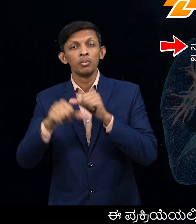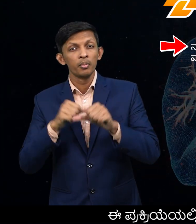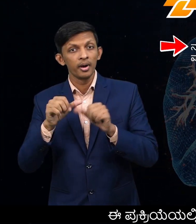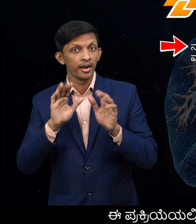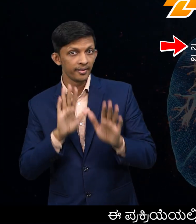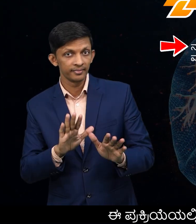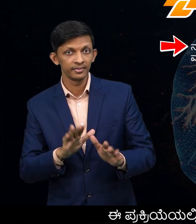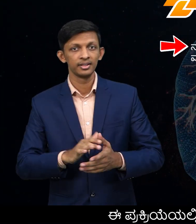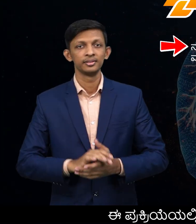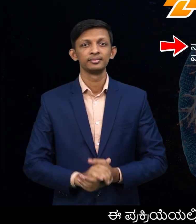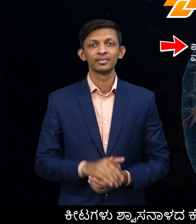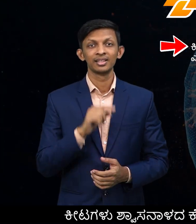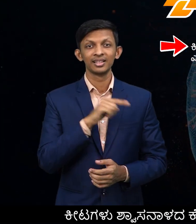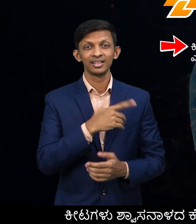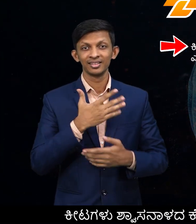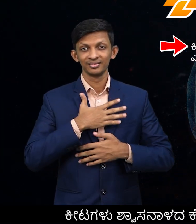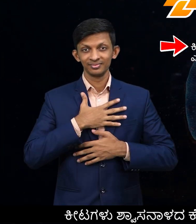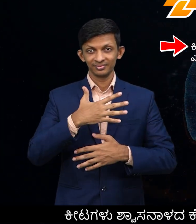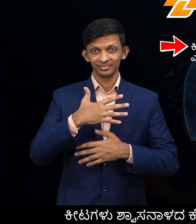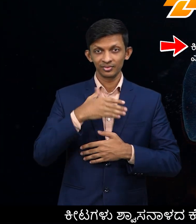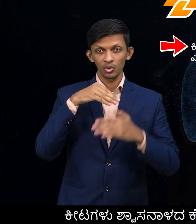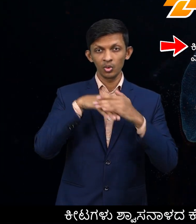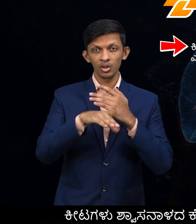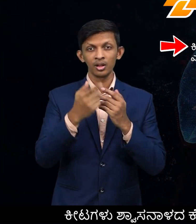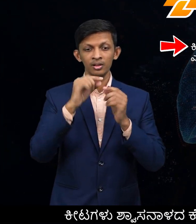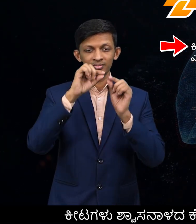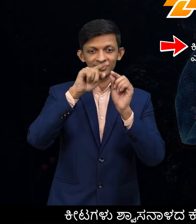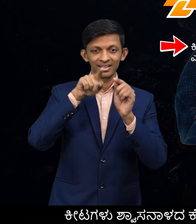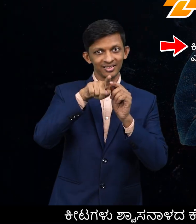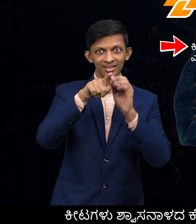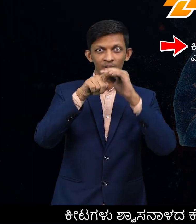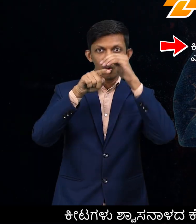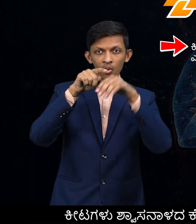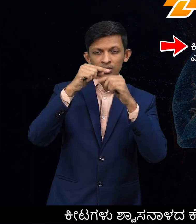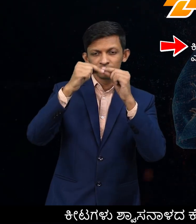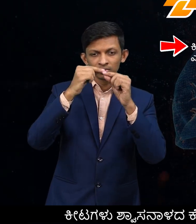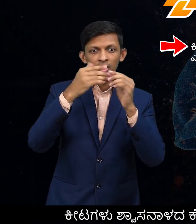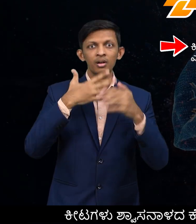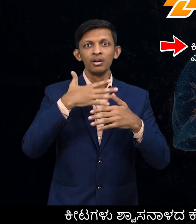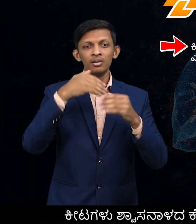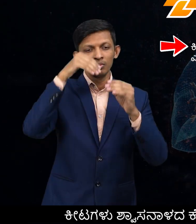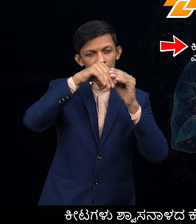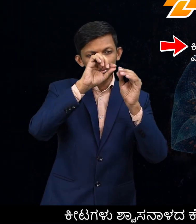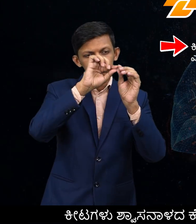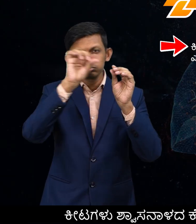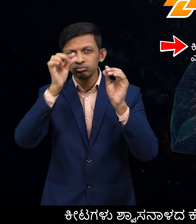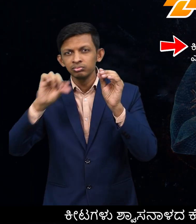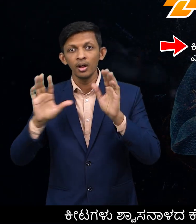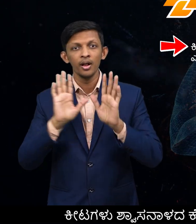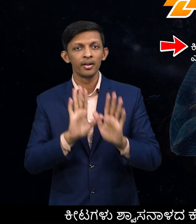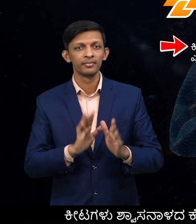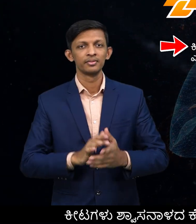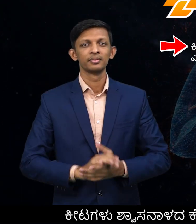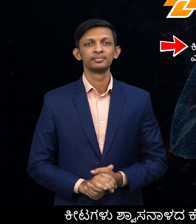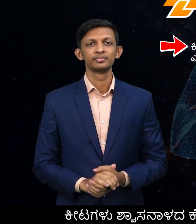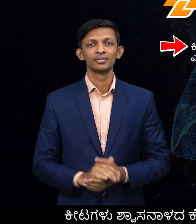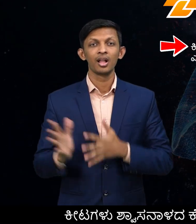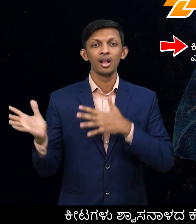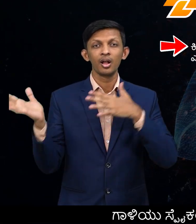ಬಿಡುಗಡೆಯಾಗುತ್ತದೆ. ಕೀಟಗಳು ಶ್ವಾಸನಾಳದ ಕೊಳವೆಗಳ ಮೂಲಕ ಉಸಿರಾಡುತ್ತವೆ.